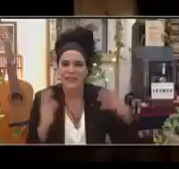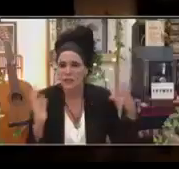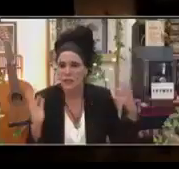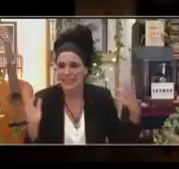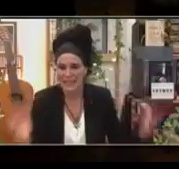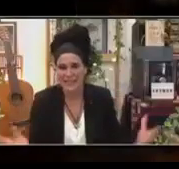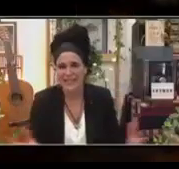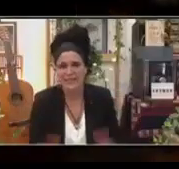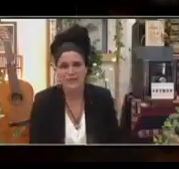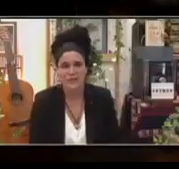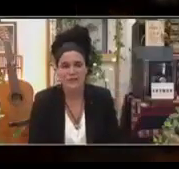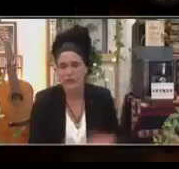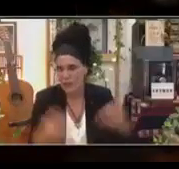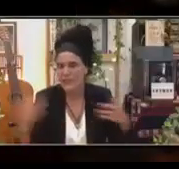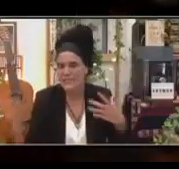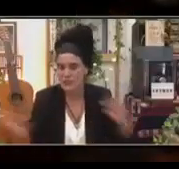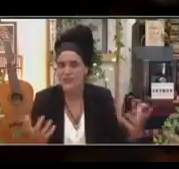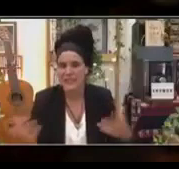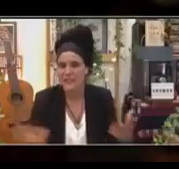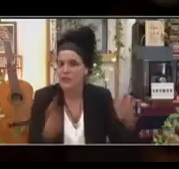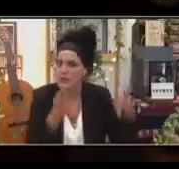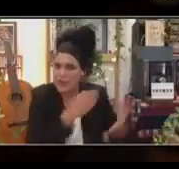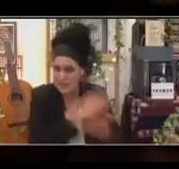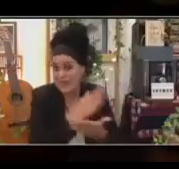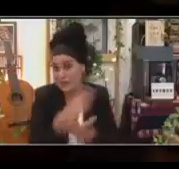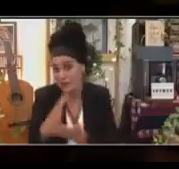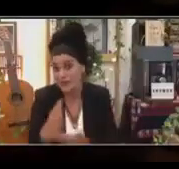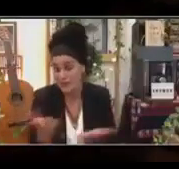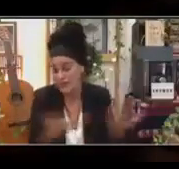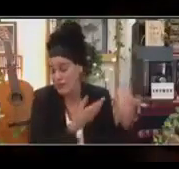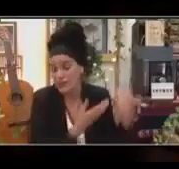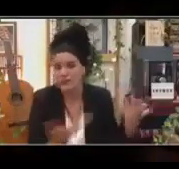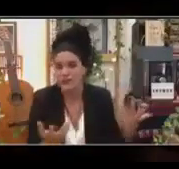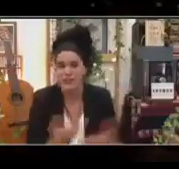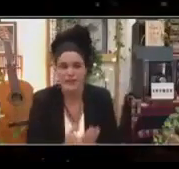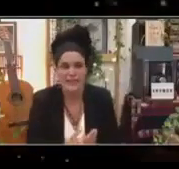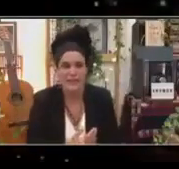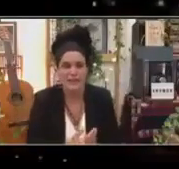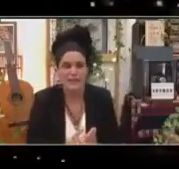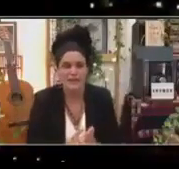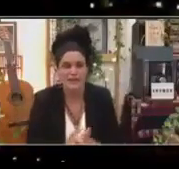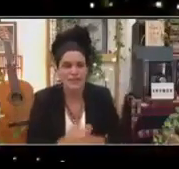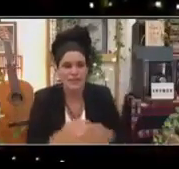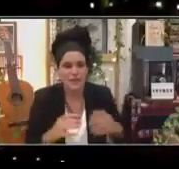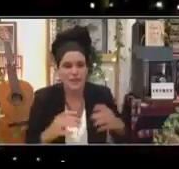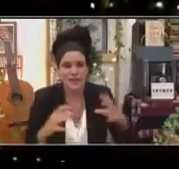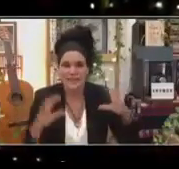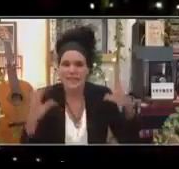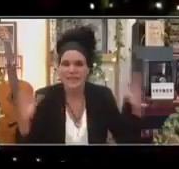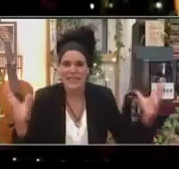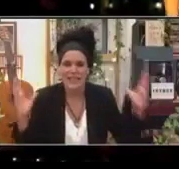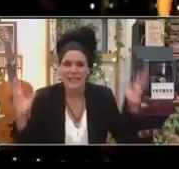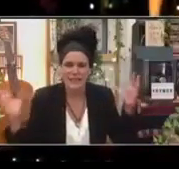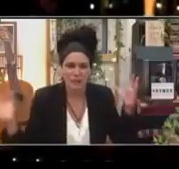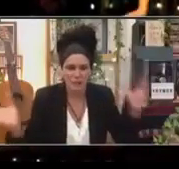montajes muy grandes, bueno, y aún estamos girando, aunque se pararon todos ellos, claro, con todo el tema de la pandemia, ¿no? Pero venía